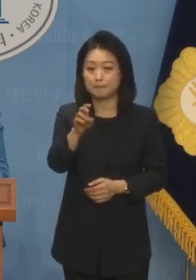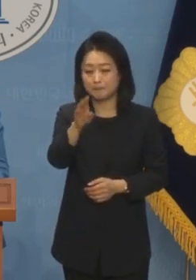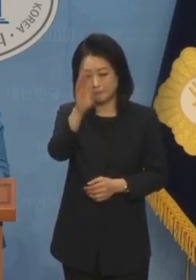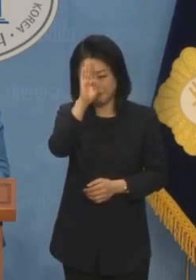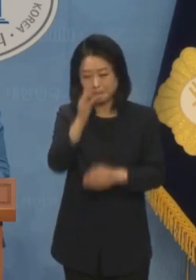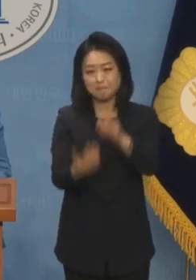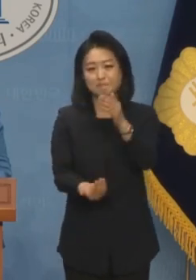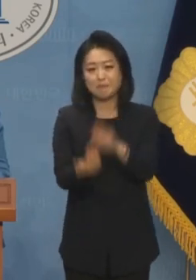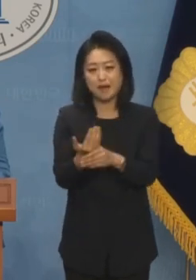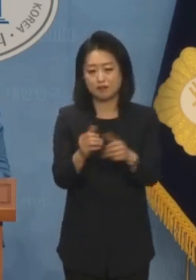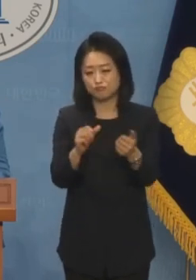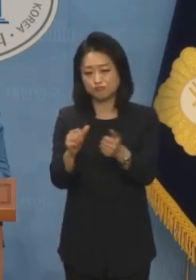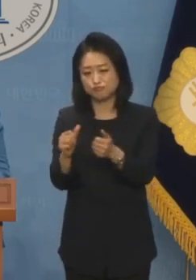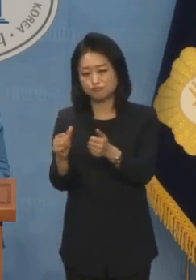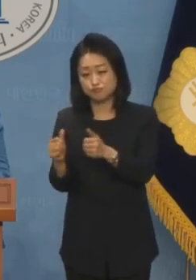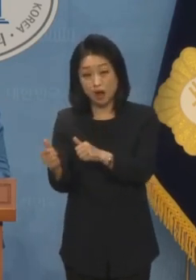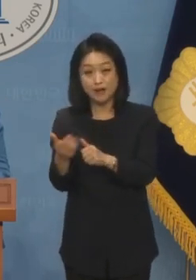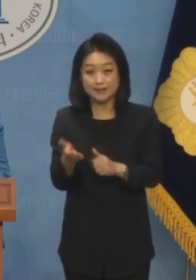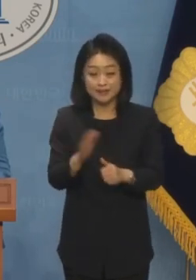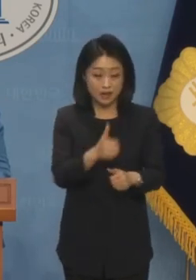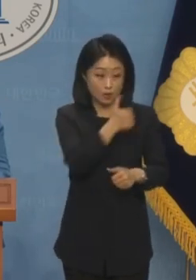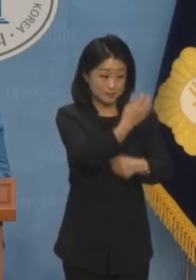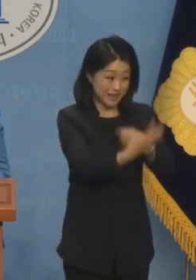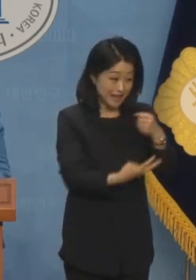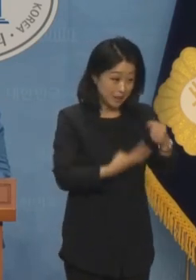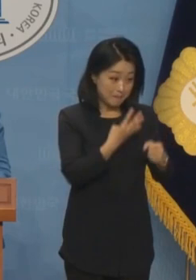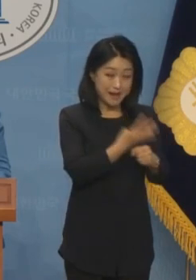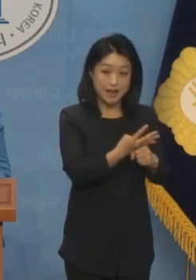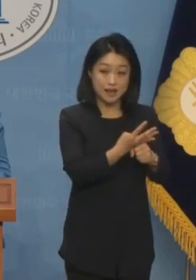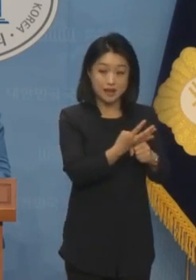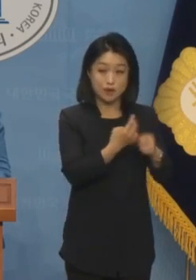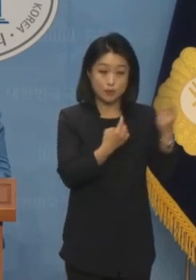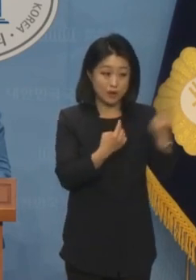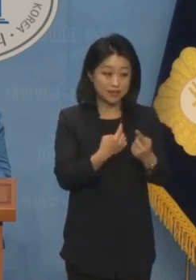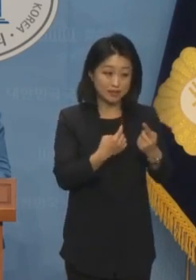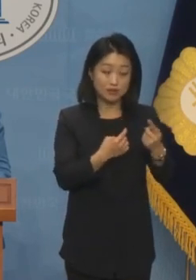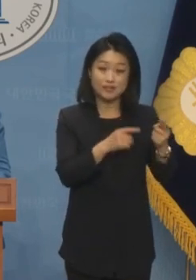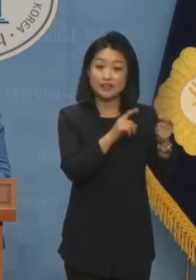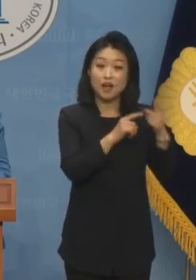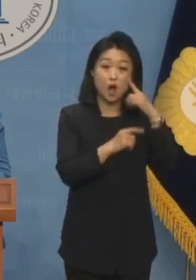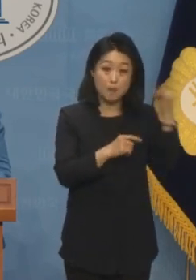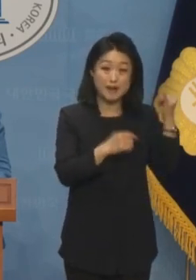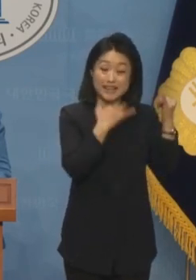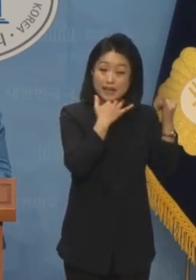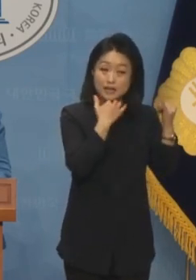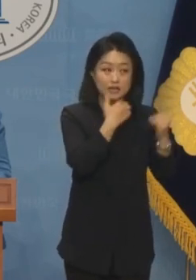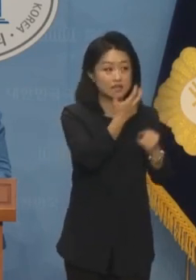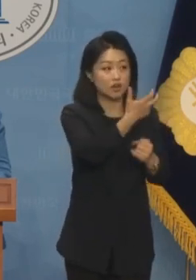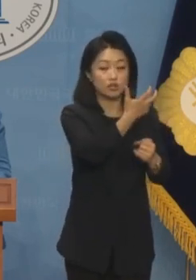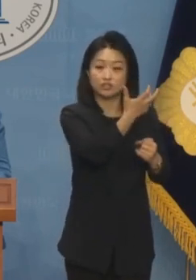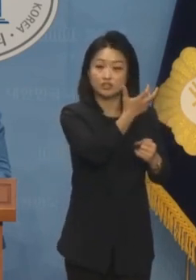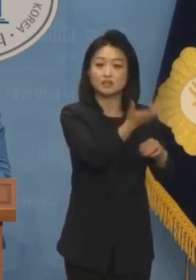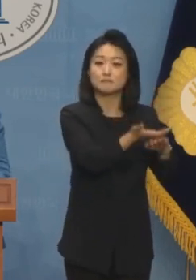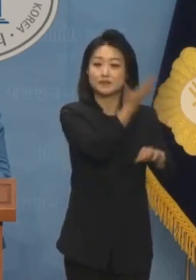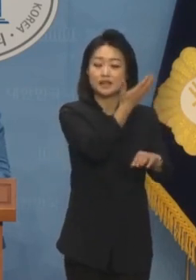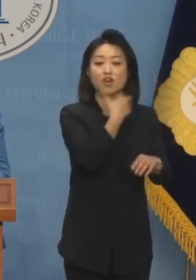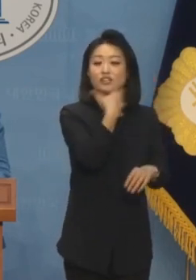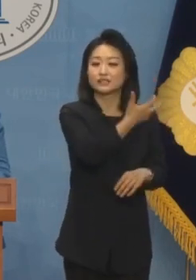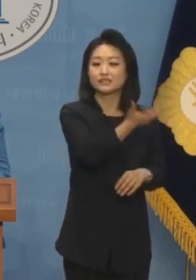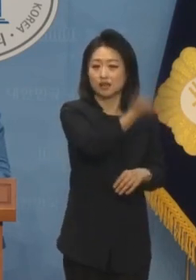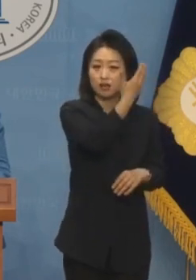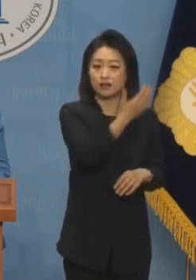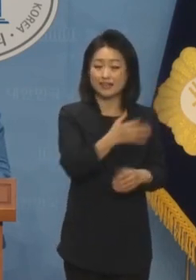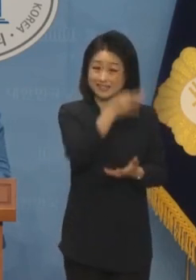합니다. 그런데도 54년 만에 나타난 그 할머니는 80이 훌쩍 넘었습니다. 그런 사람이 그 재산을 다 가져가는